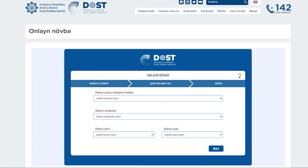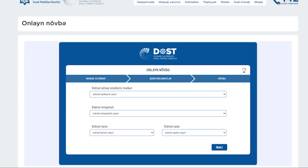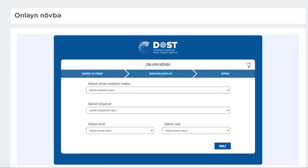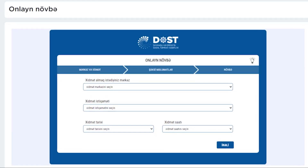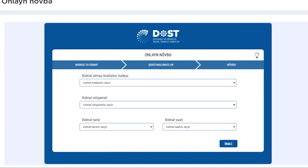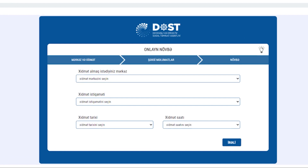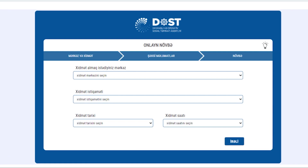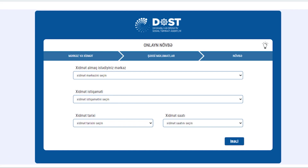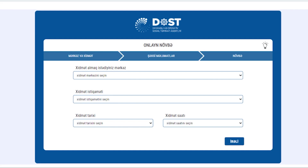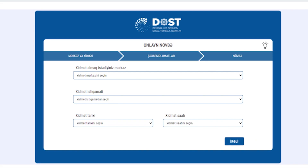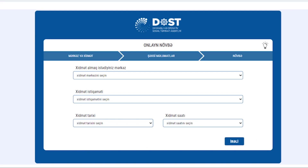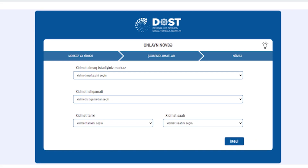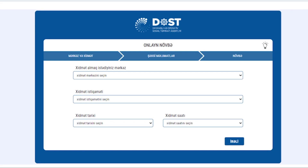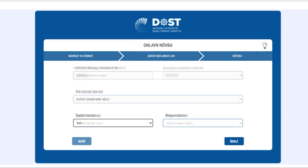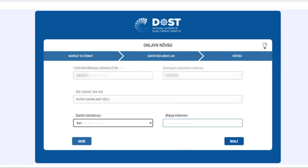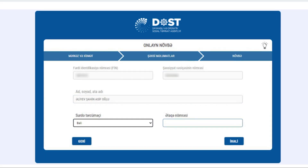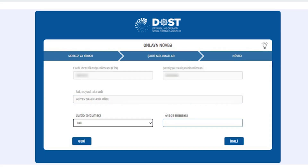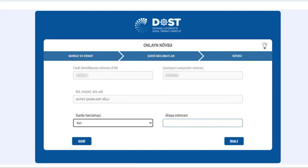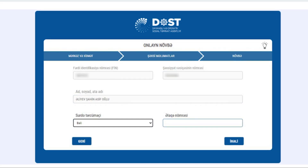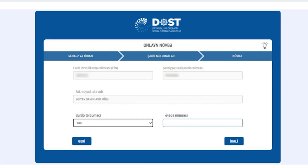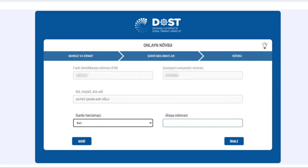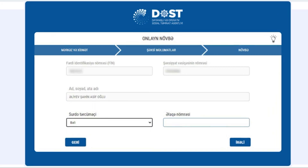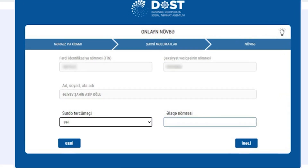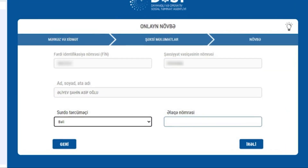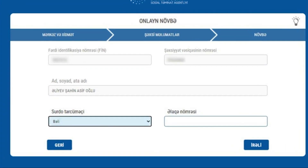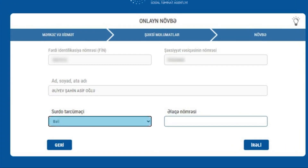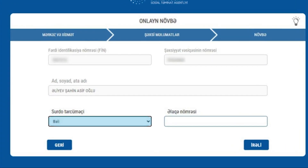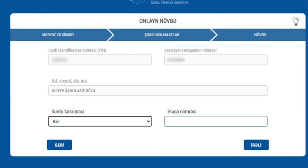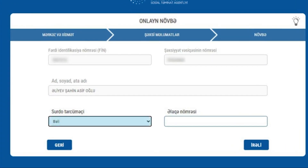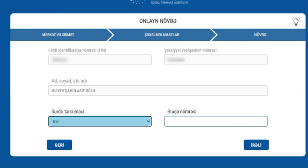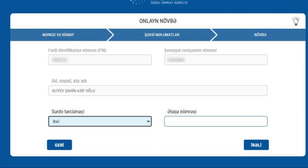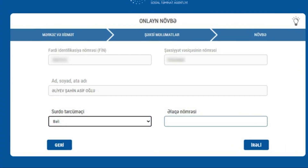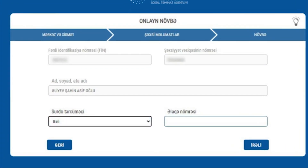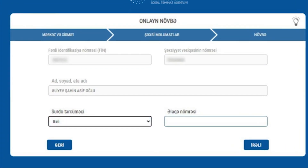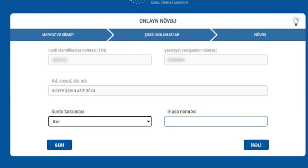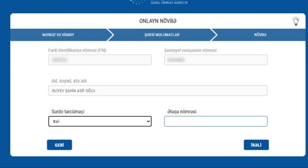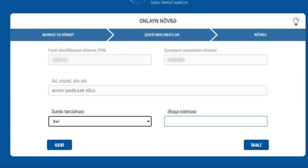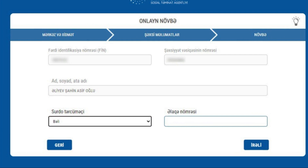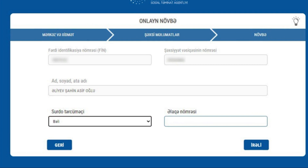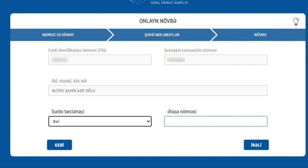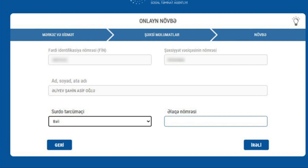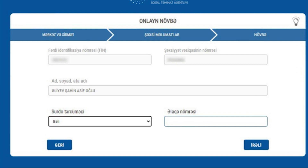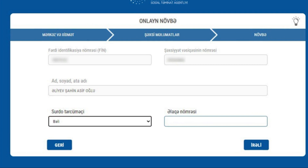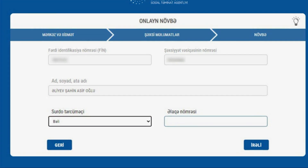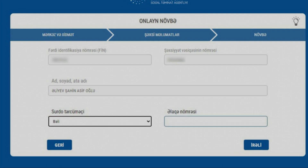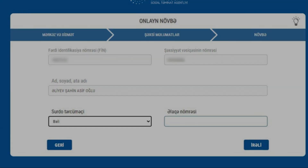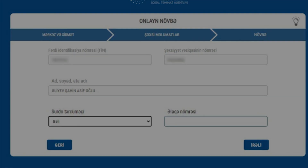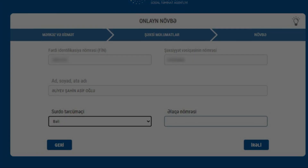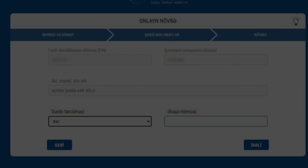Bunun üçün vətəndaş şəxsi məlumatlarını daxil edir və surdo tərcümə xidmətindən yararlanmaq istədiyini qeyd edir.